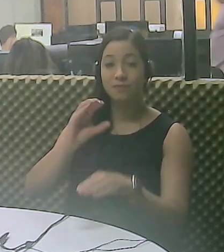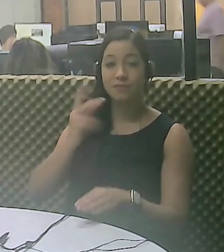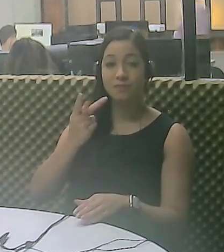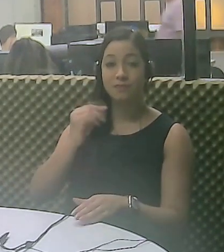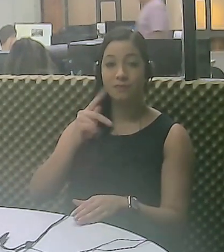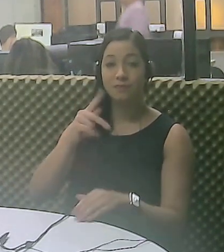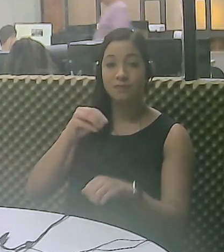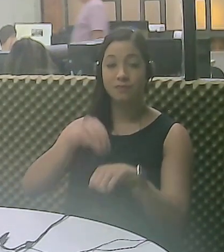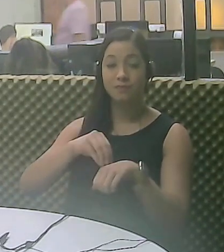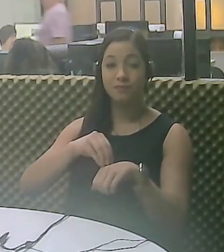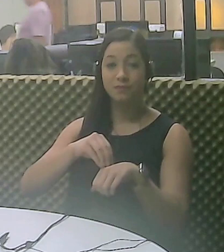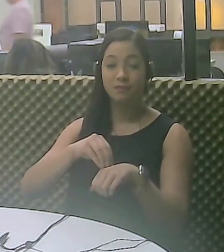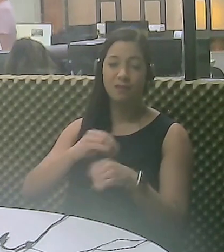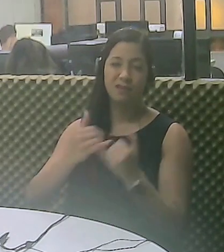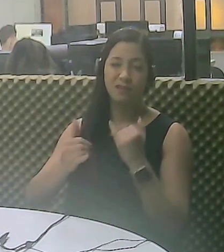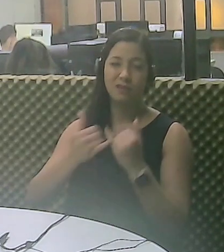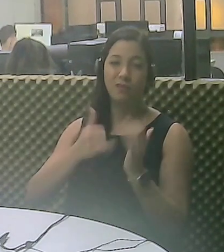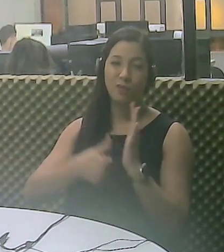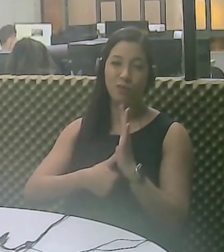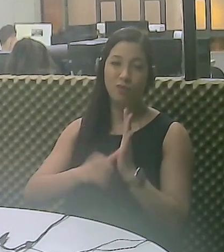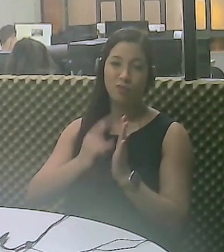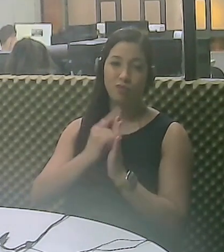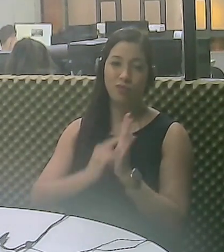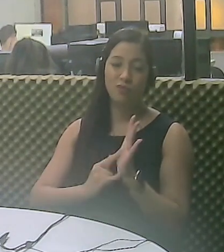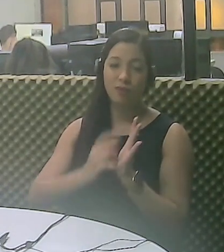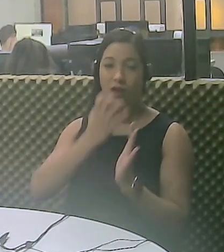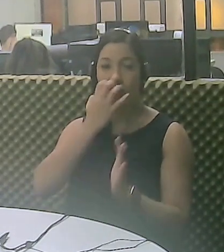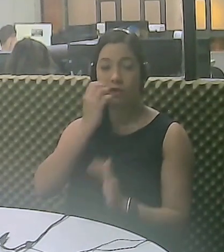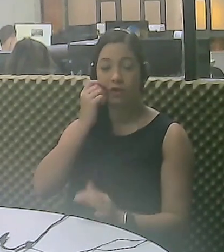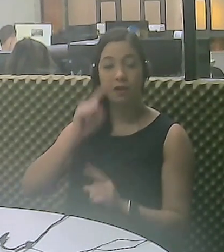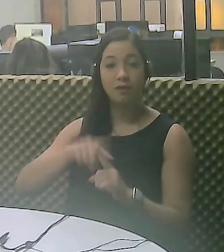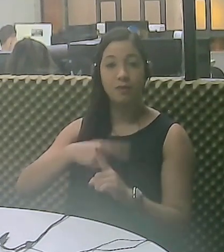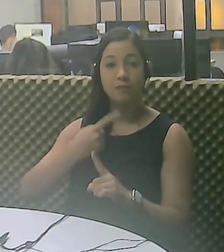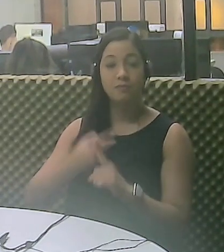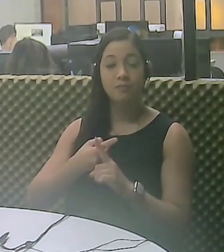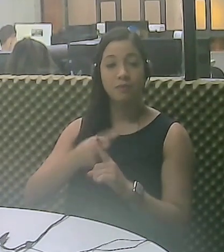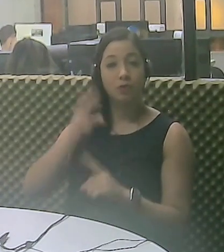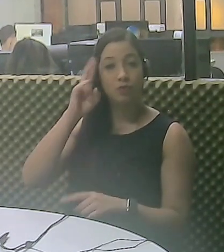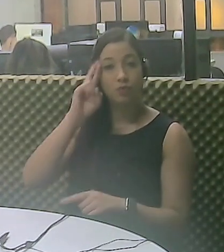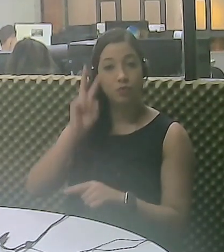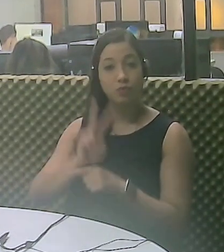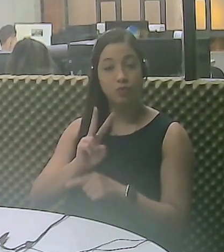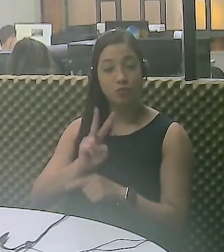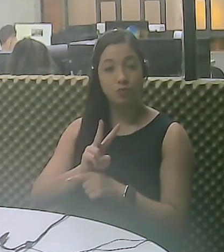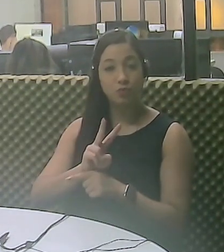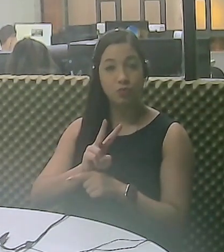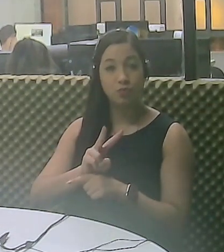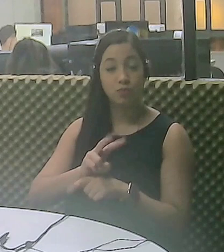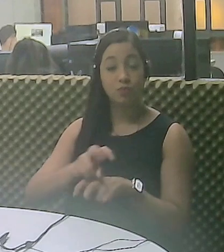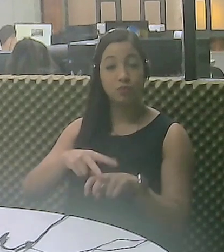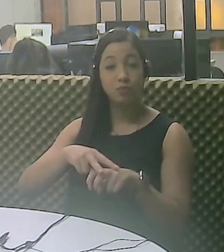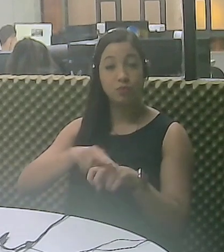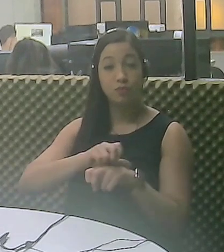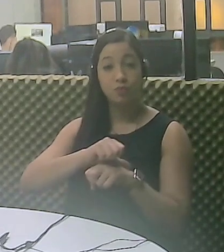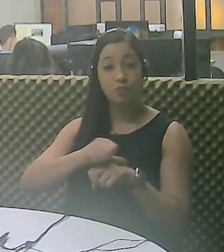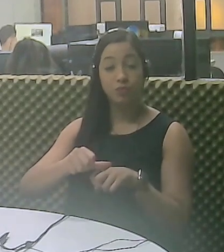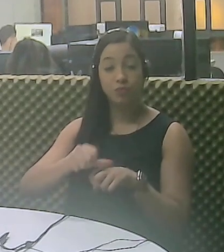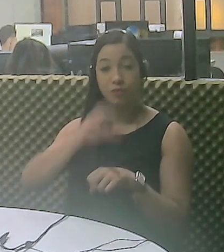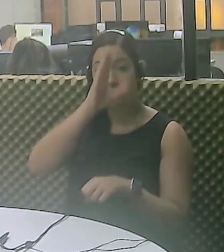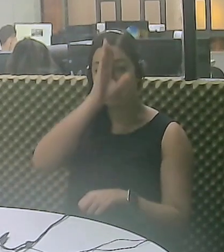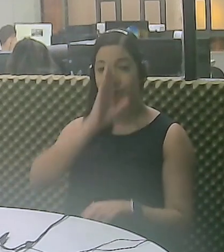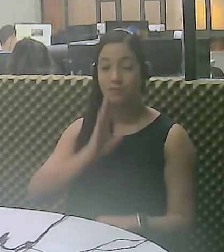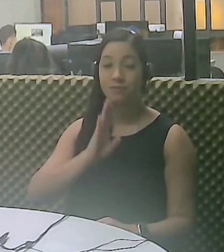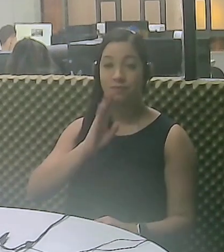microchipagem, espécie de RG com informações do animal e do tutor para evitar abandono e castrações gratuitas de cães e